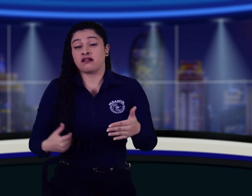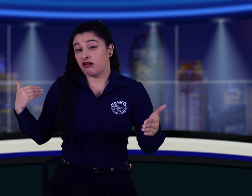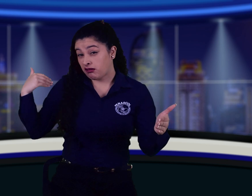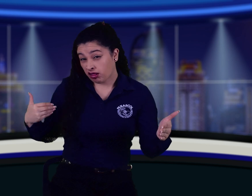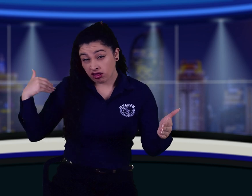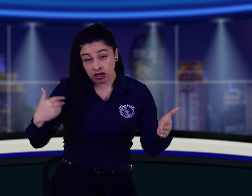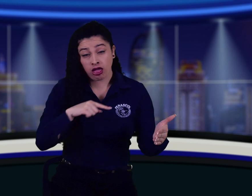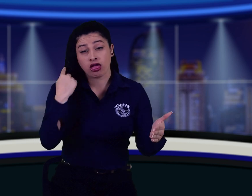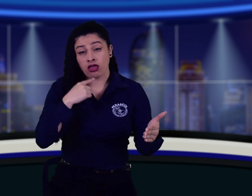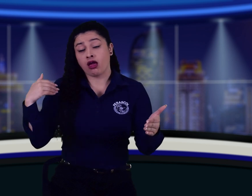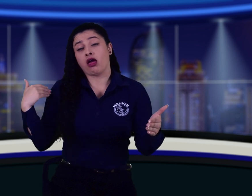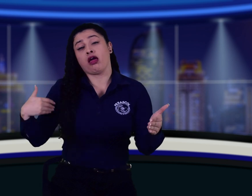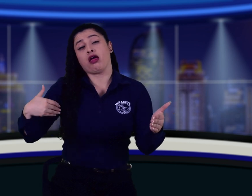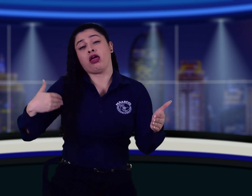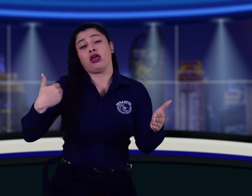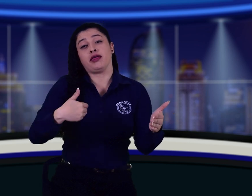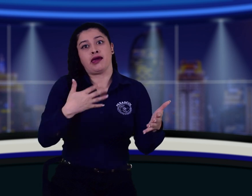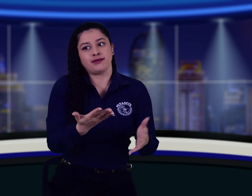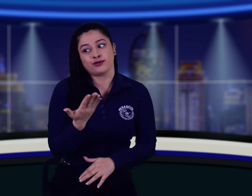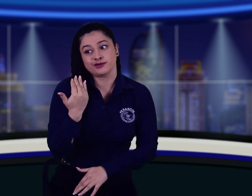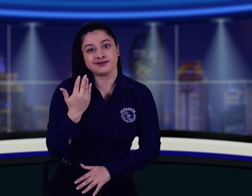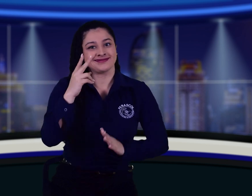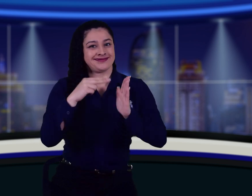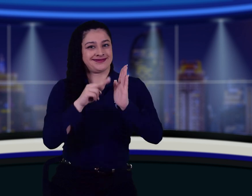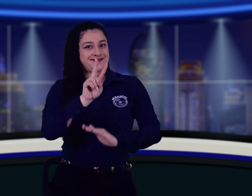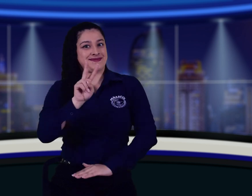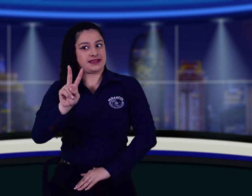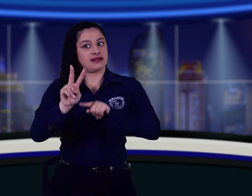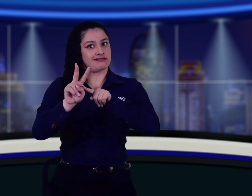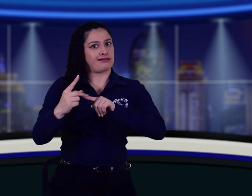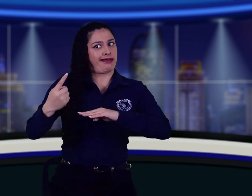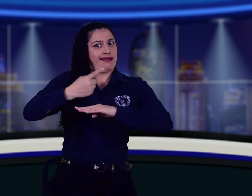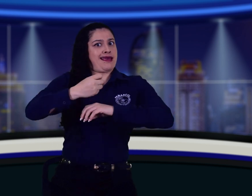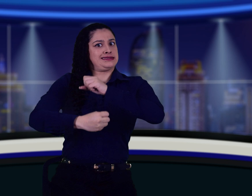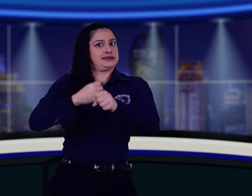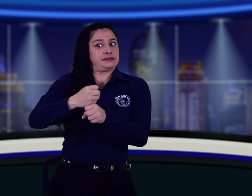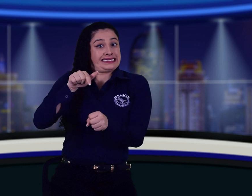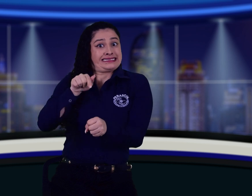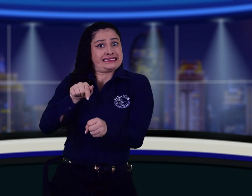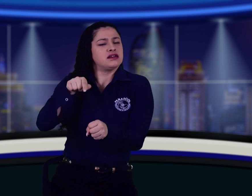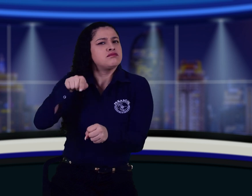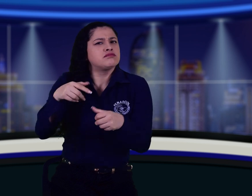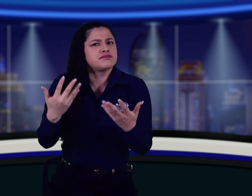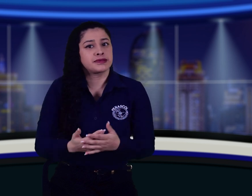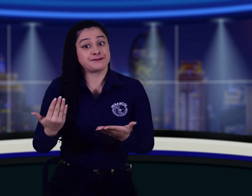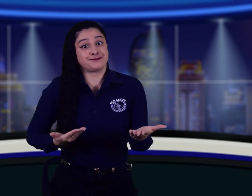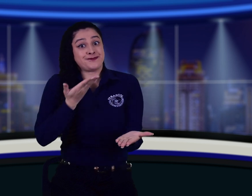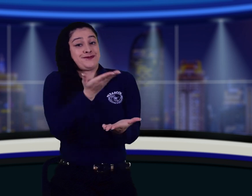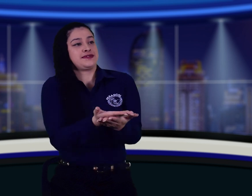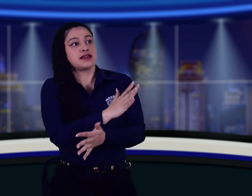fue una lucha por años de presentar el proyecto y que en varias ocasiones fuera rechazada o no completar la cuota